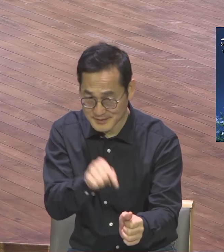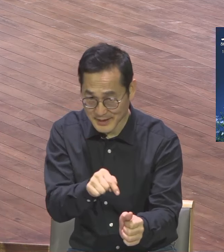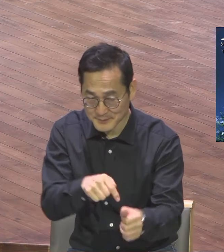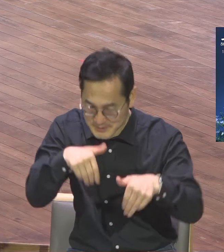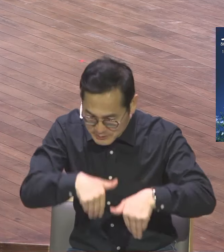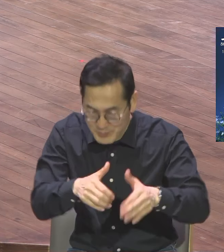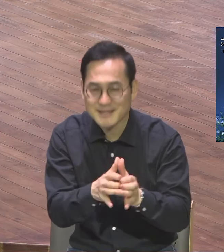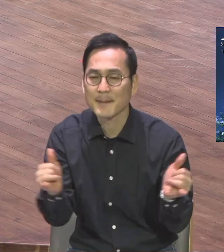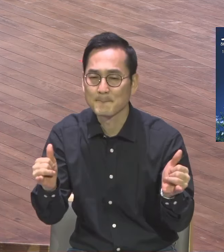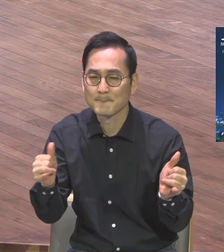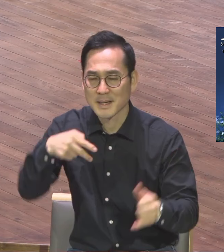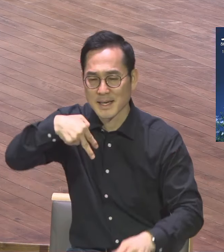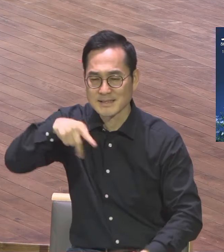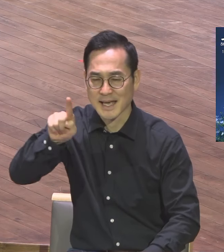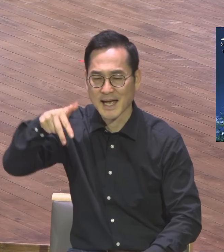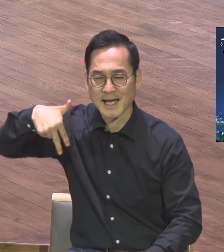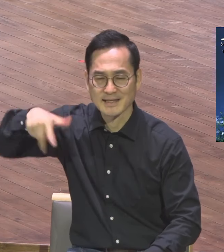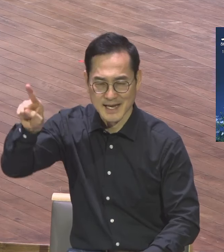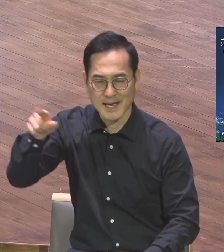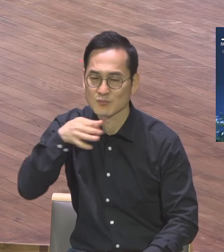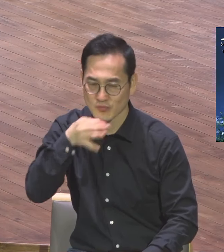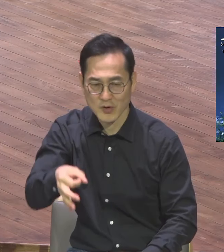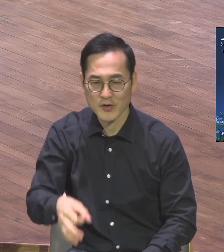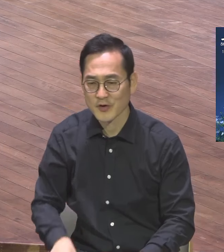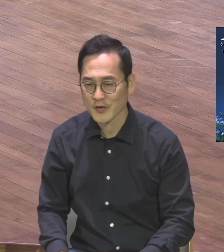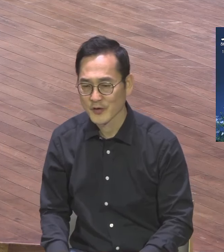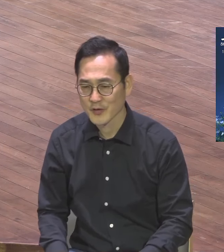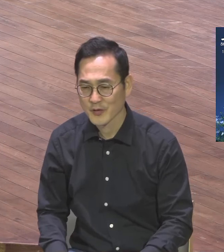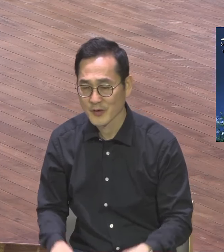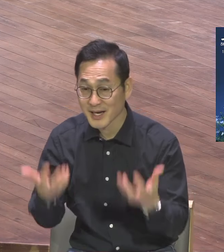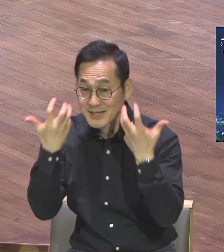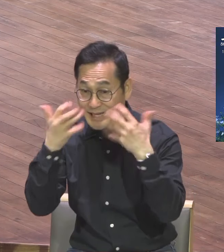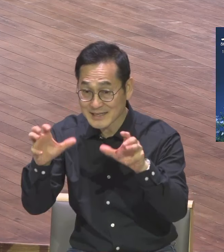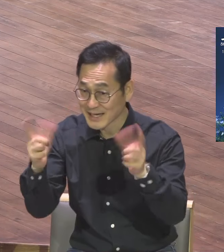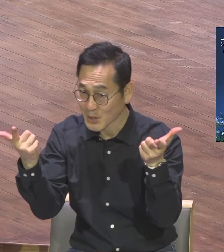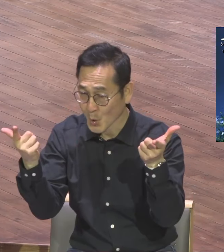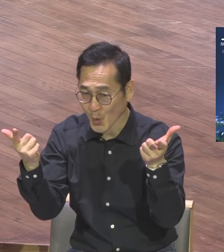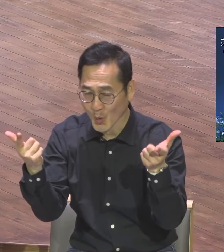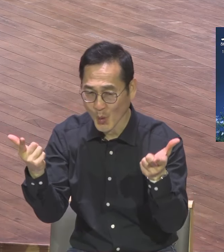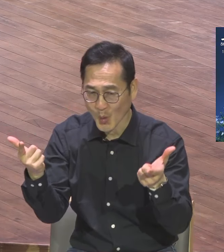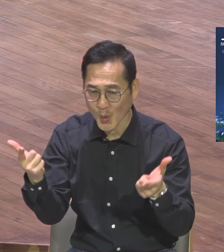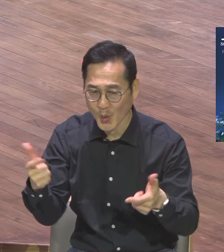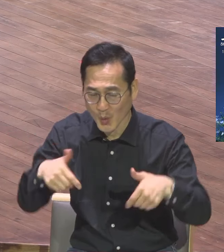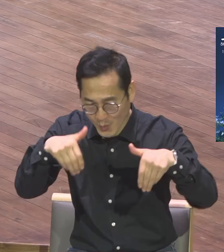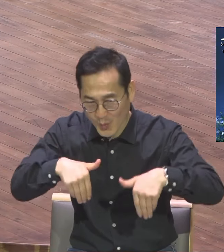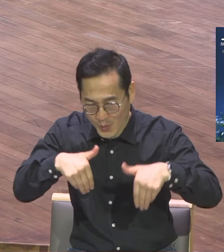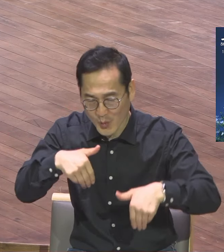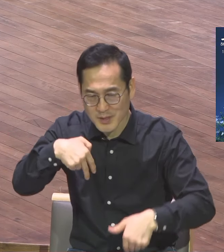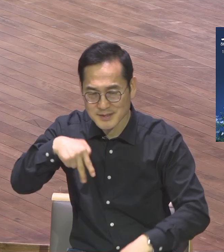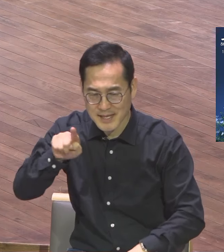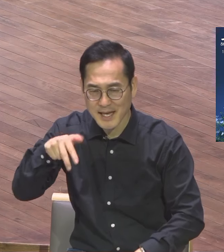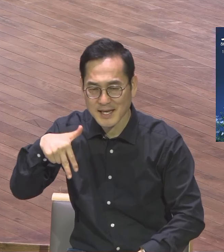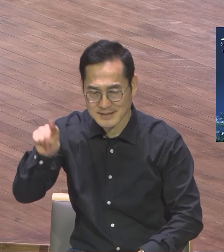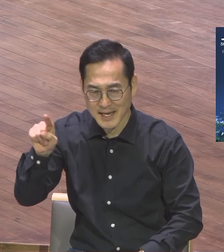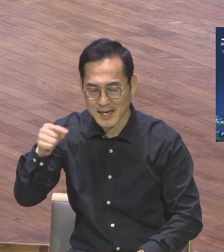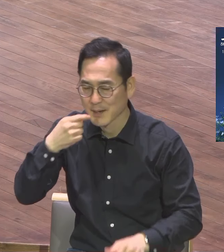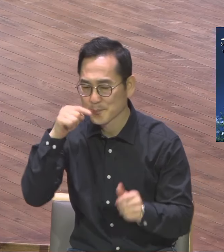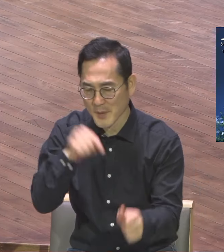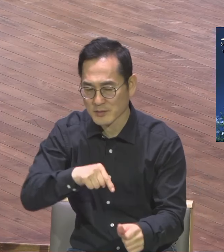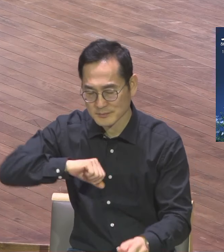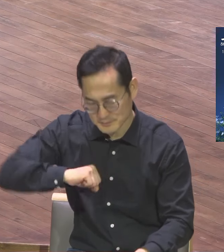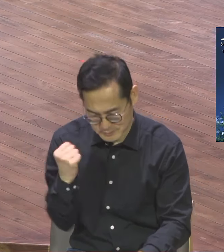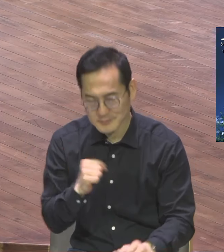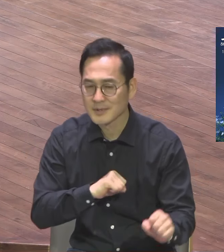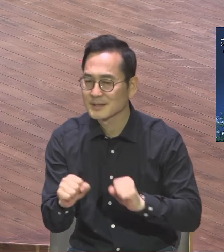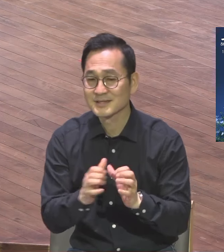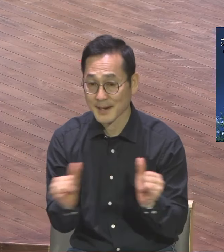뜻이에요. 사자란 뜻이 명령이나 부탁을 받고 심부름하는 사람. 사자예요.